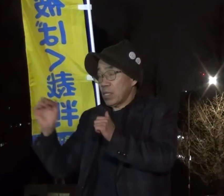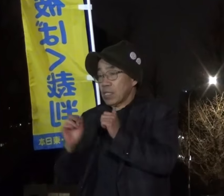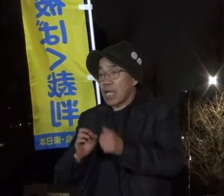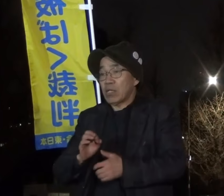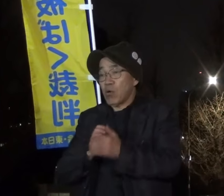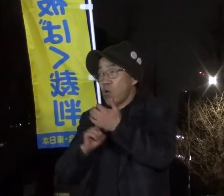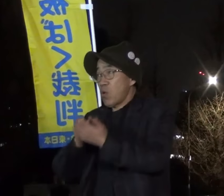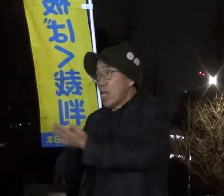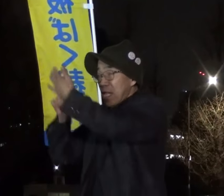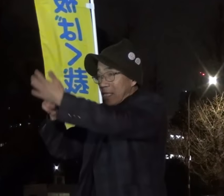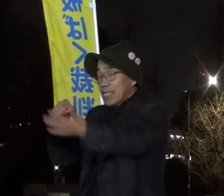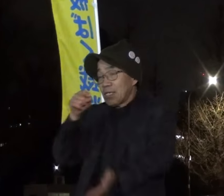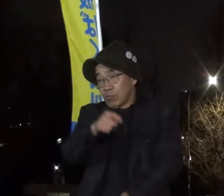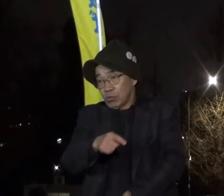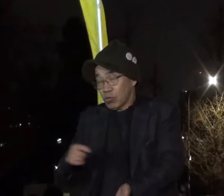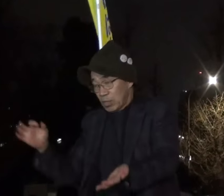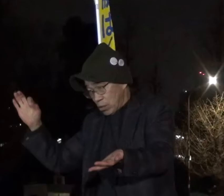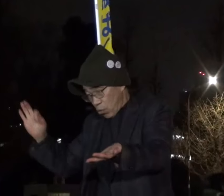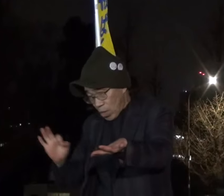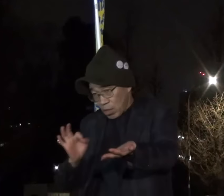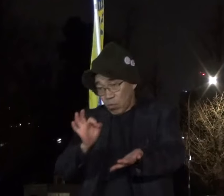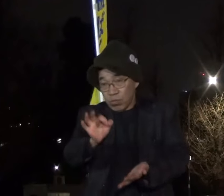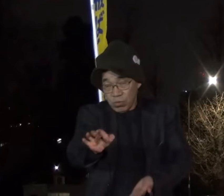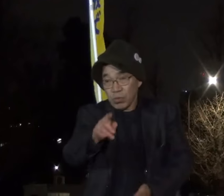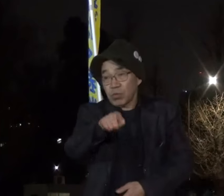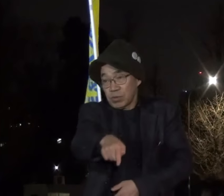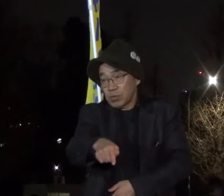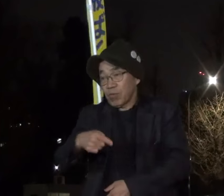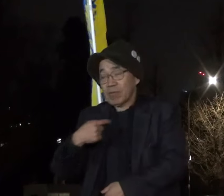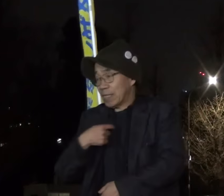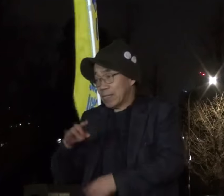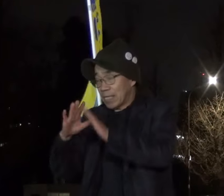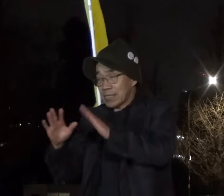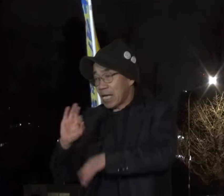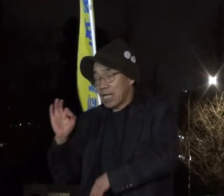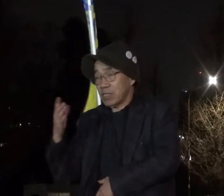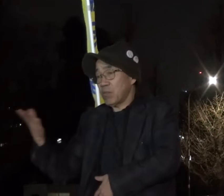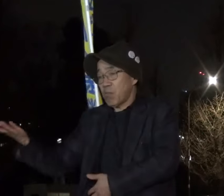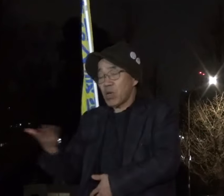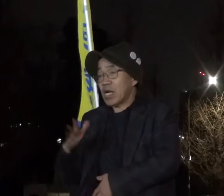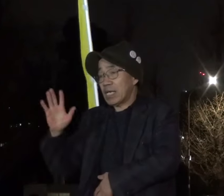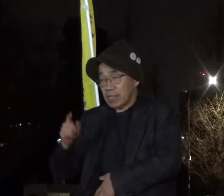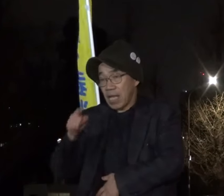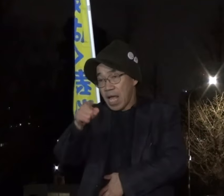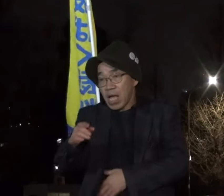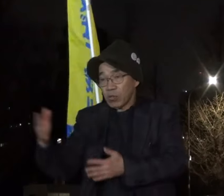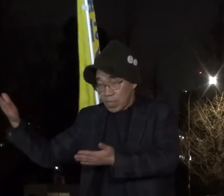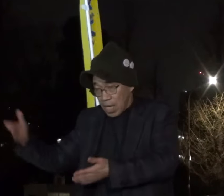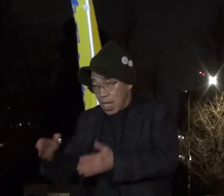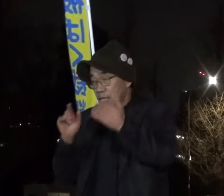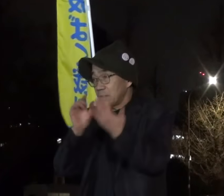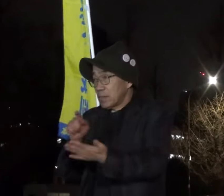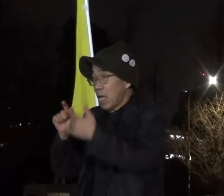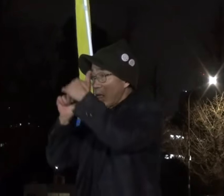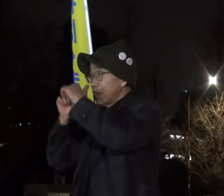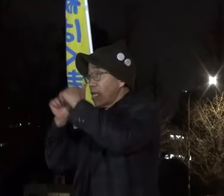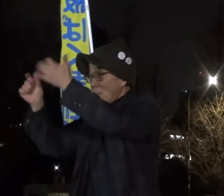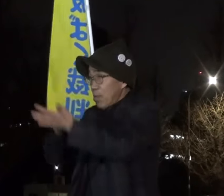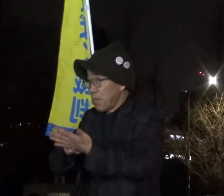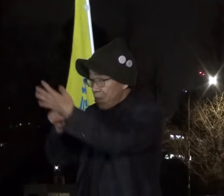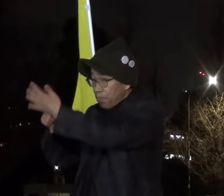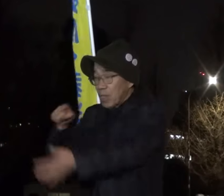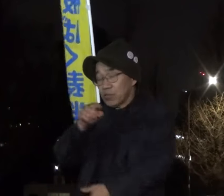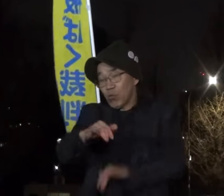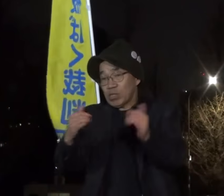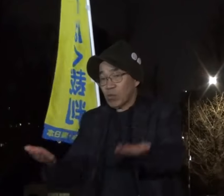して私たちは一銭も返しを私たちは取りません。全部原告さんに渡す、そういう1000円です。ぜ